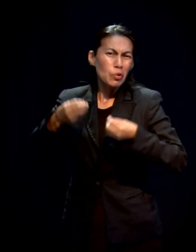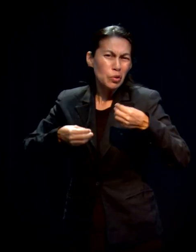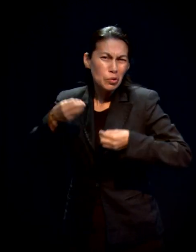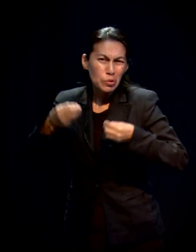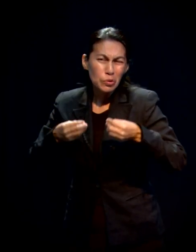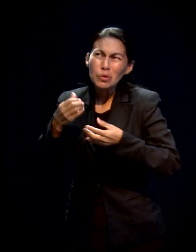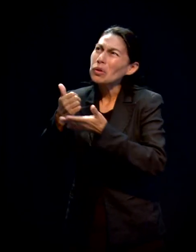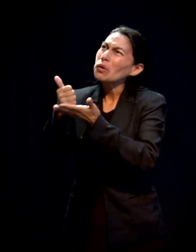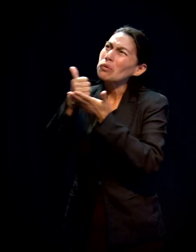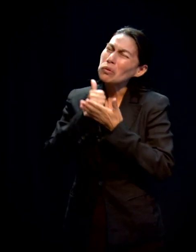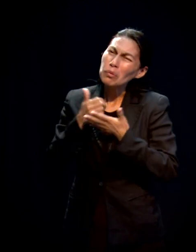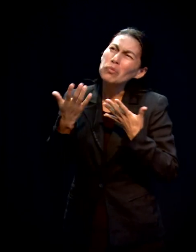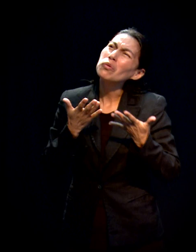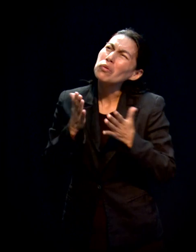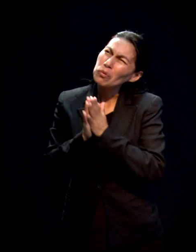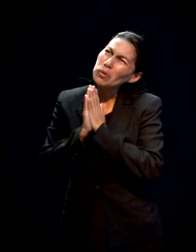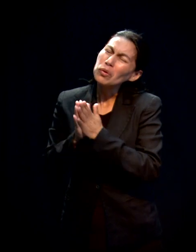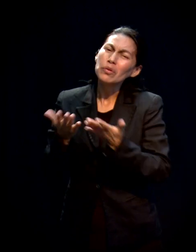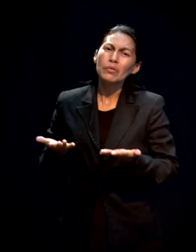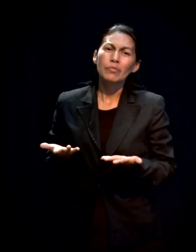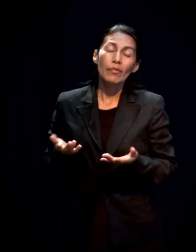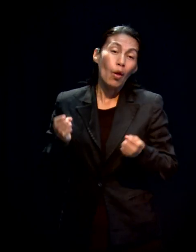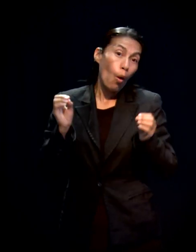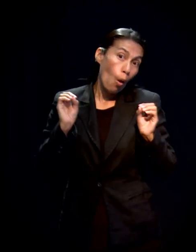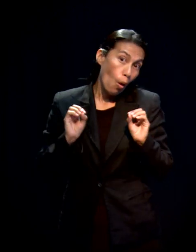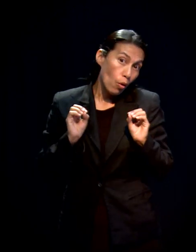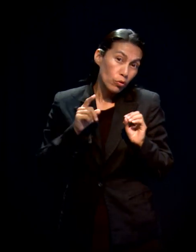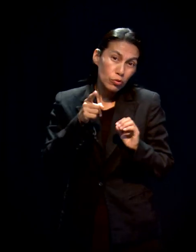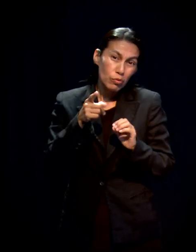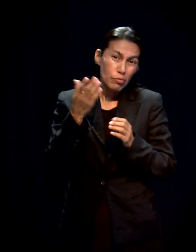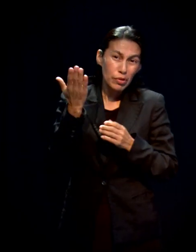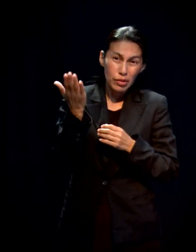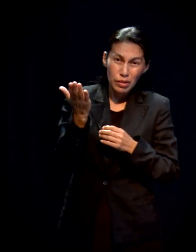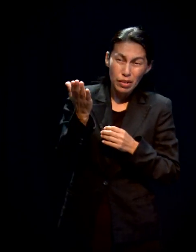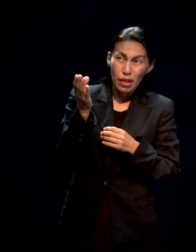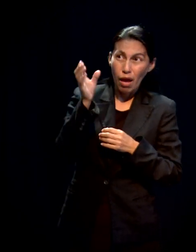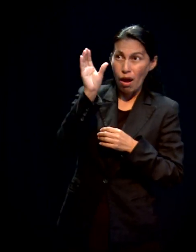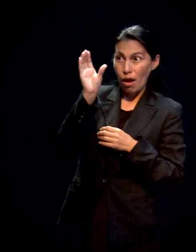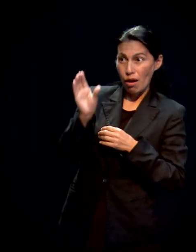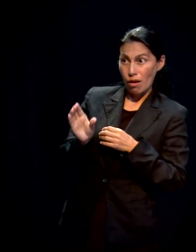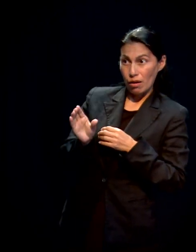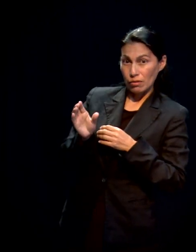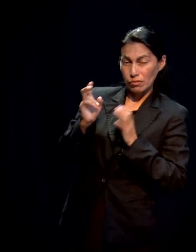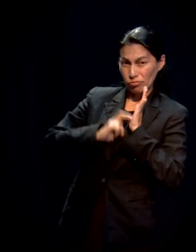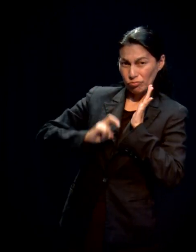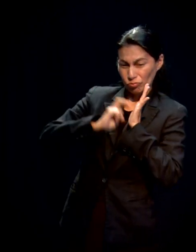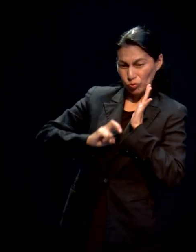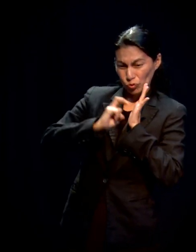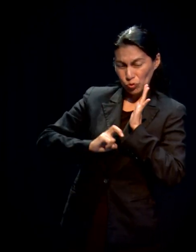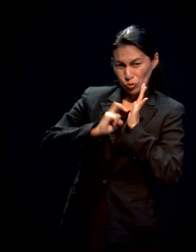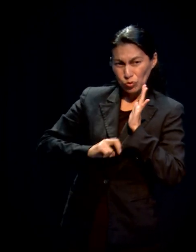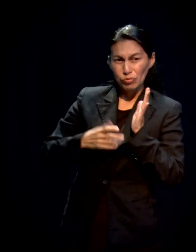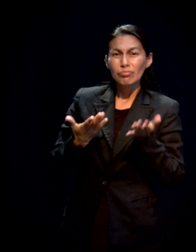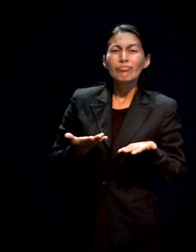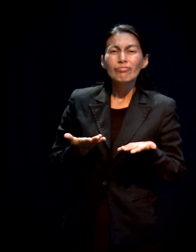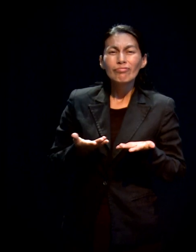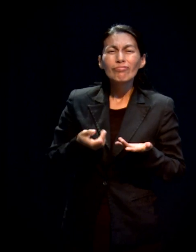tú le pedirías algo como la restauración de tu carácter